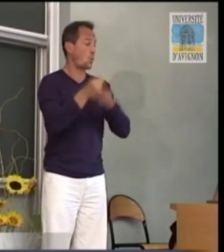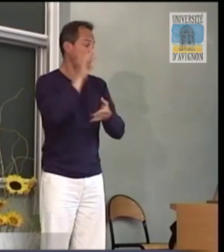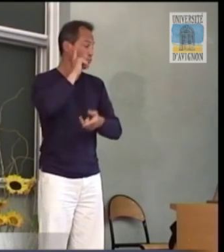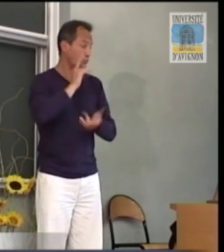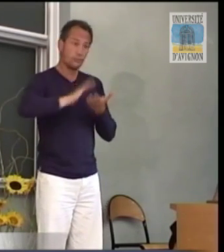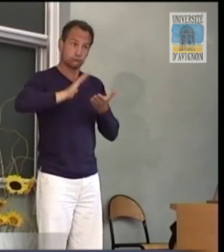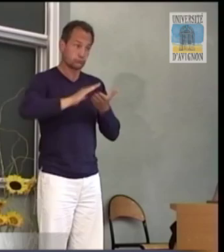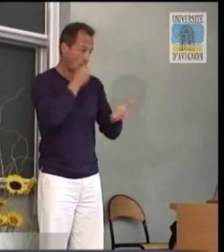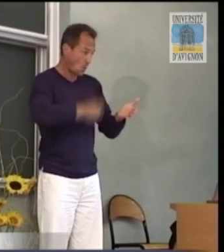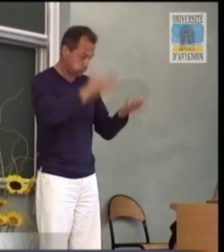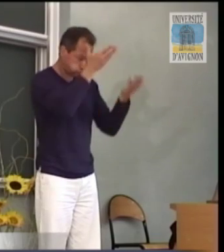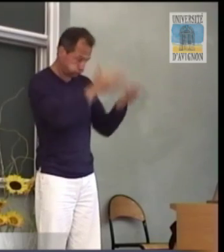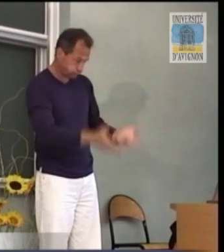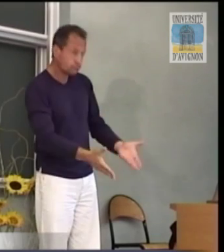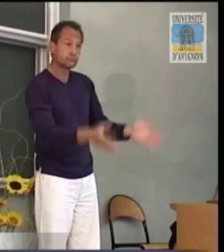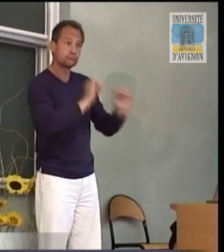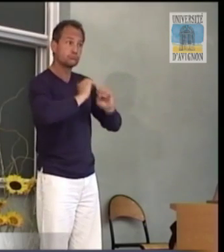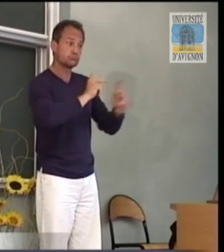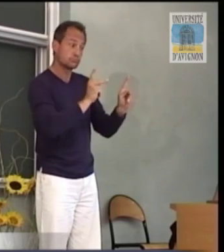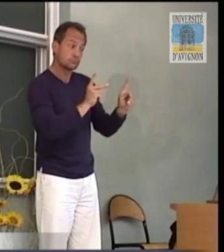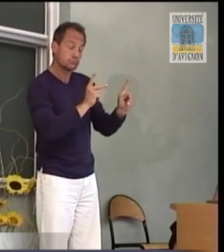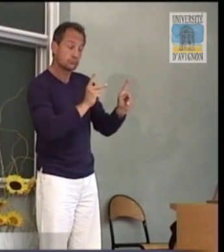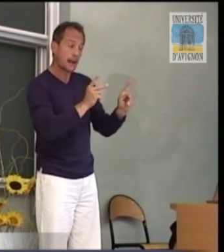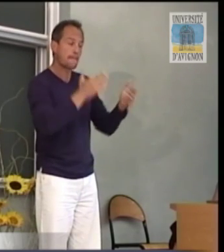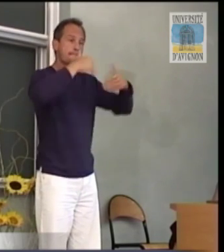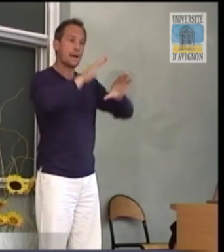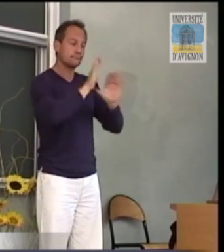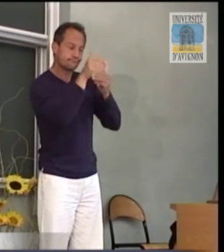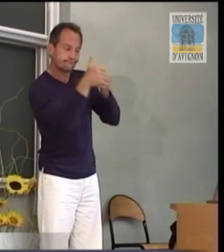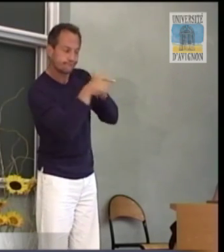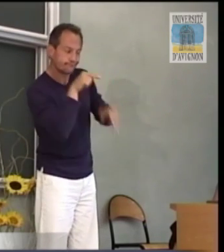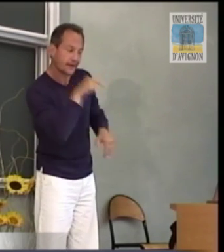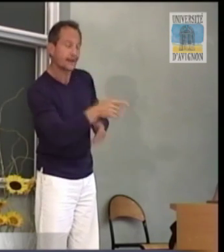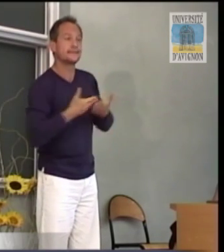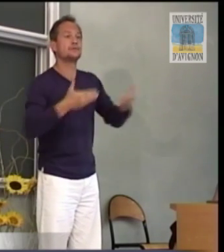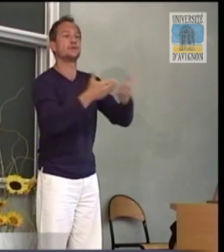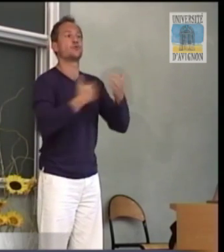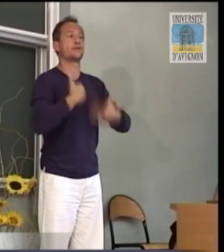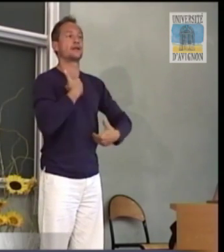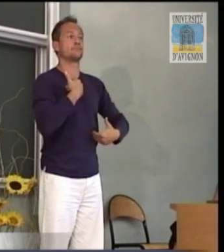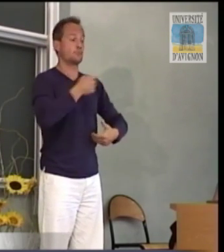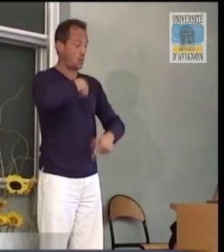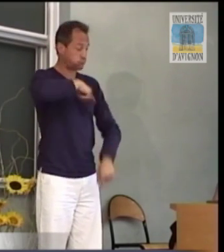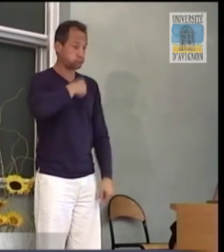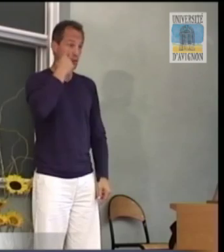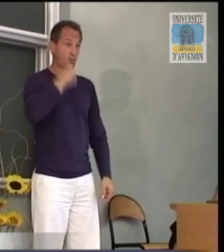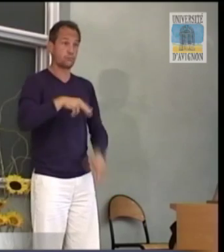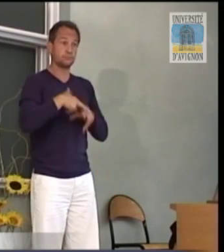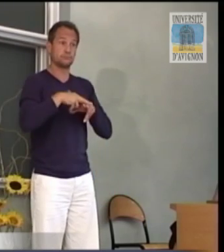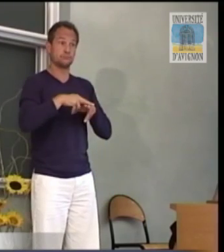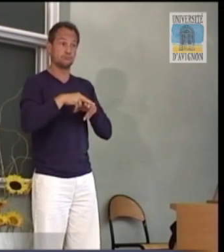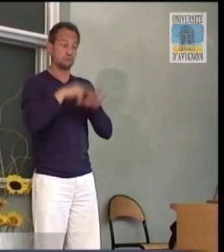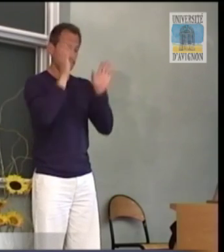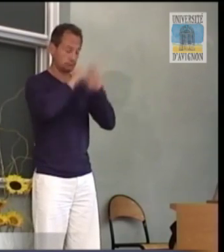française, et qui parfois peuvent être malgré tout en situation de handicap sans que je le sache. Ont-ils un traitement,